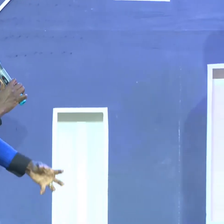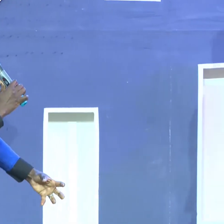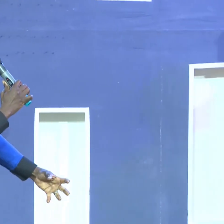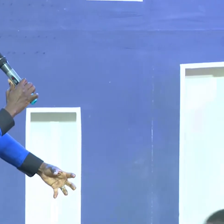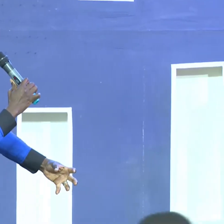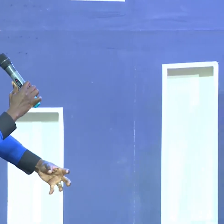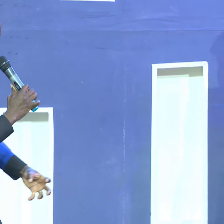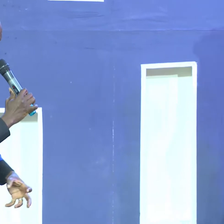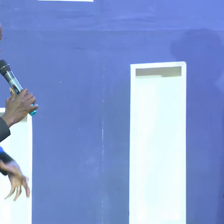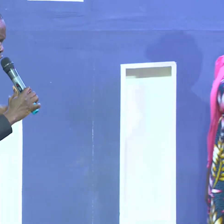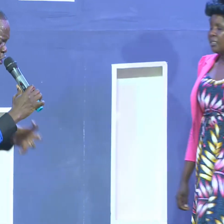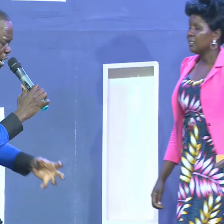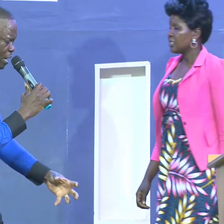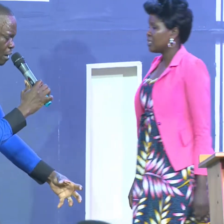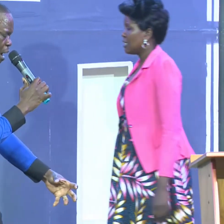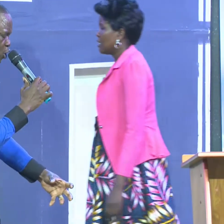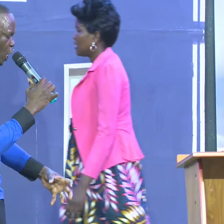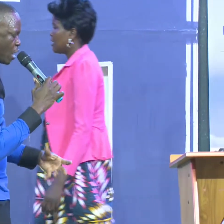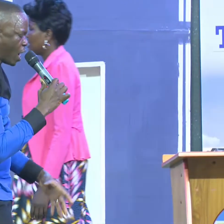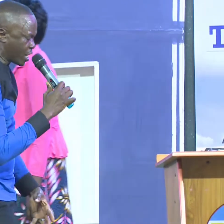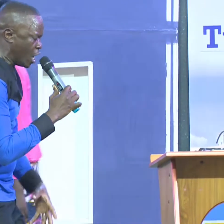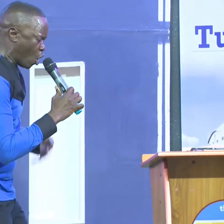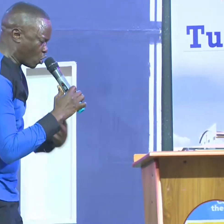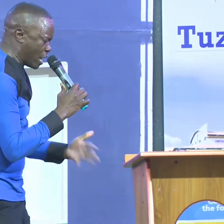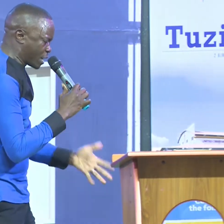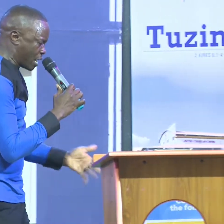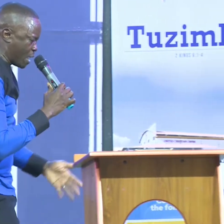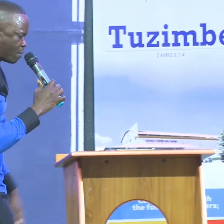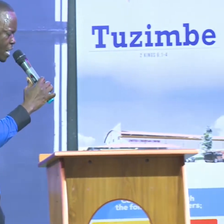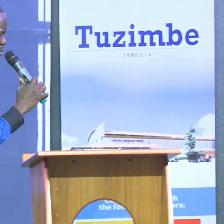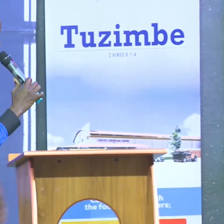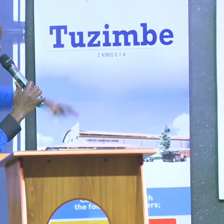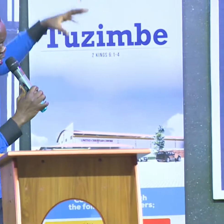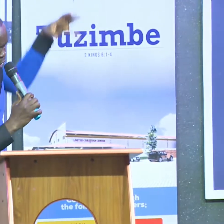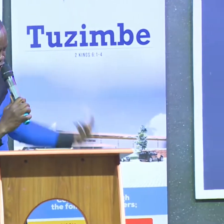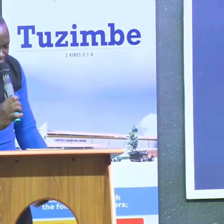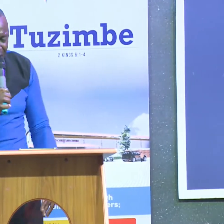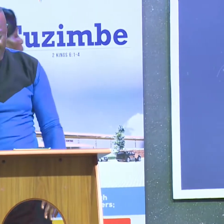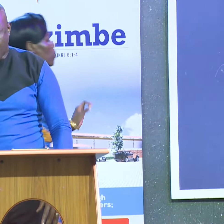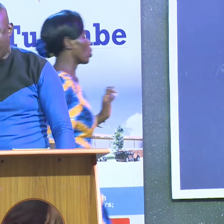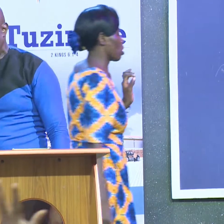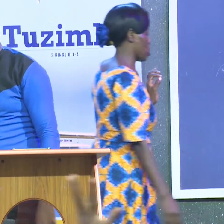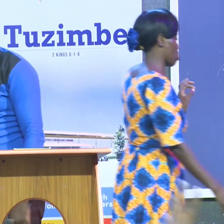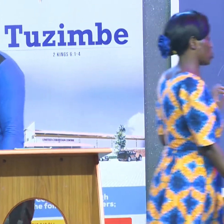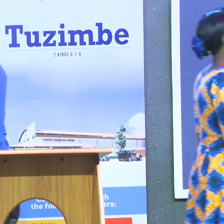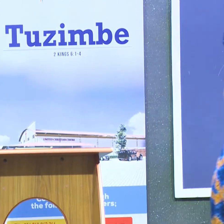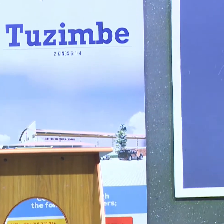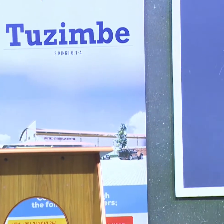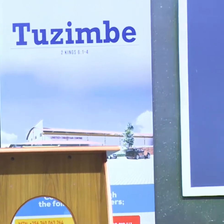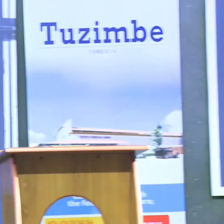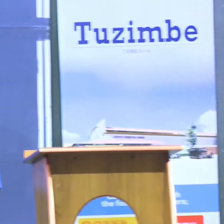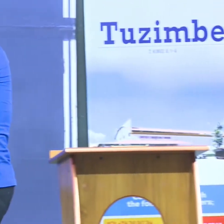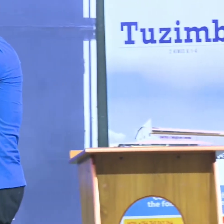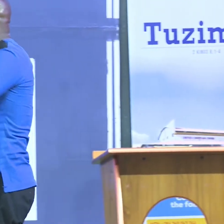Onunule vigere biya mwanyina soyo Onunule vigere biya mushara wange Onunule vigere biya vana wange Muli nyari ya Yesu Kristo